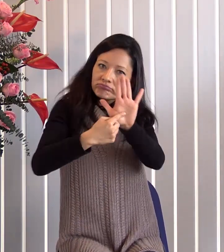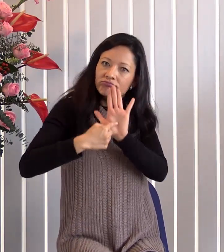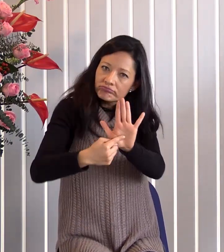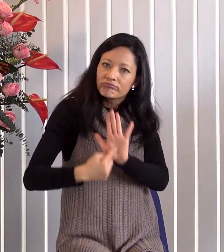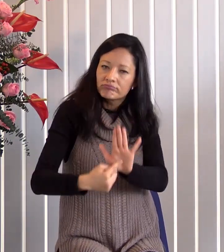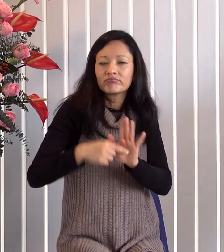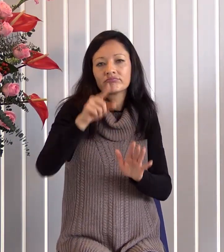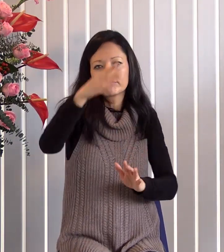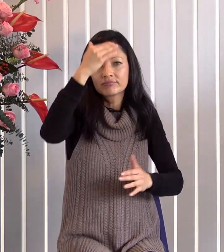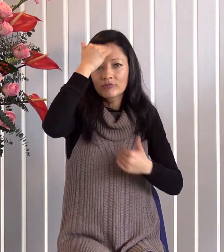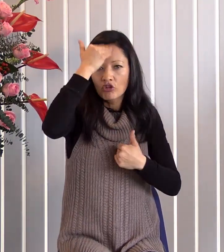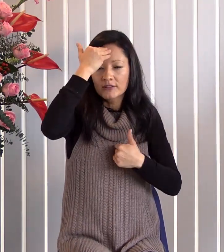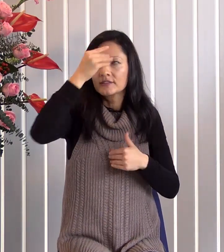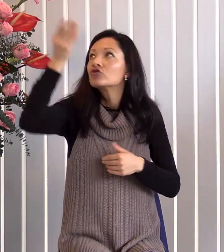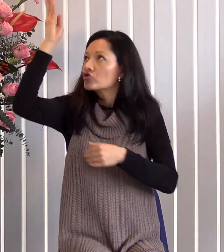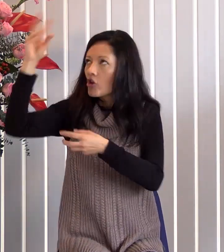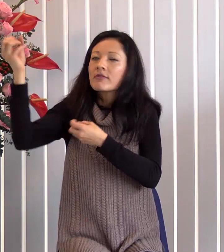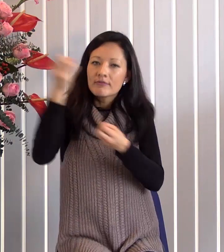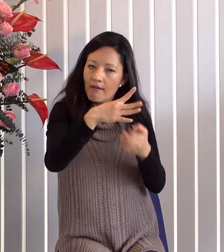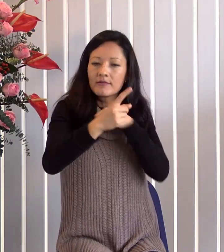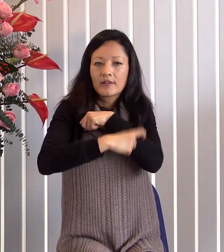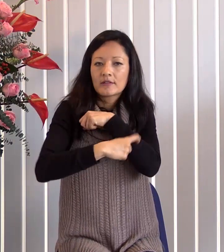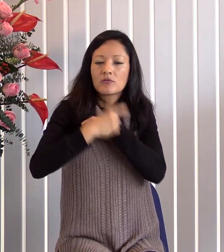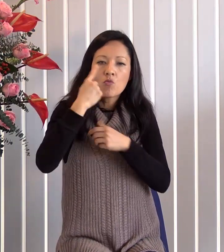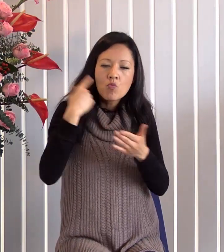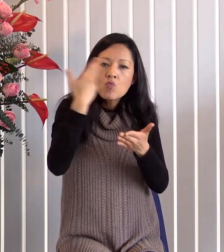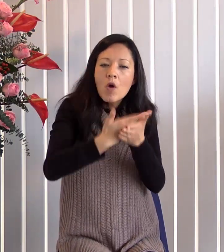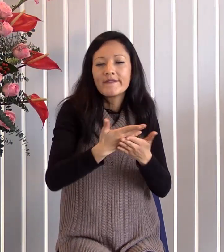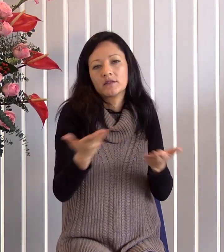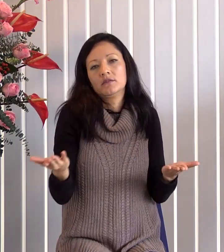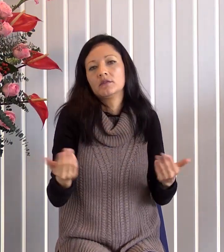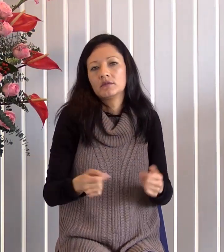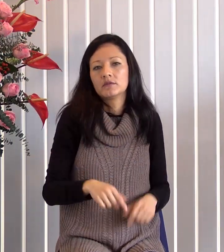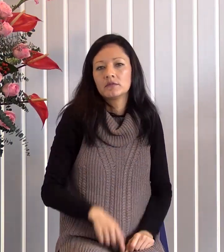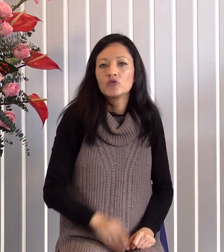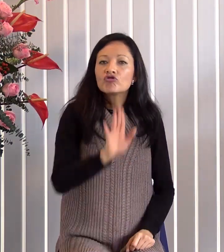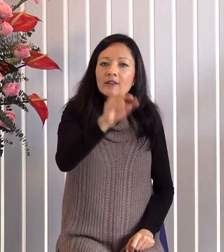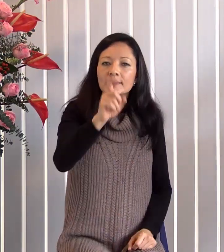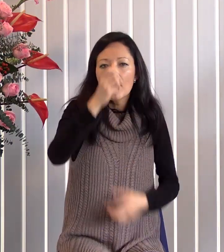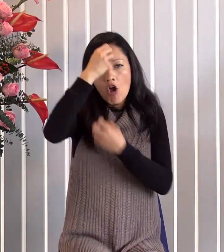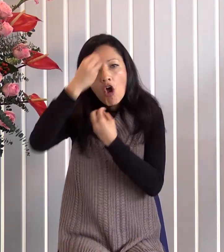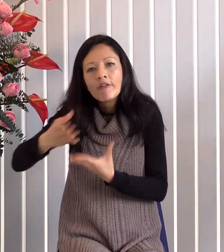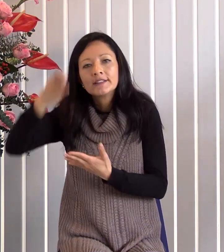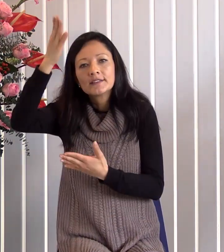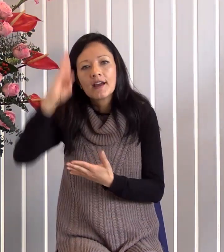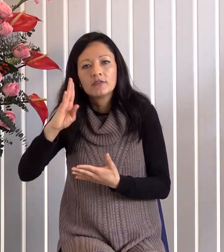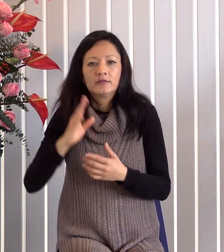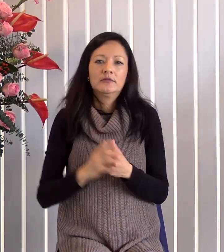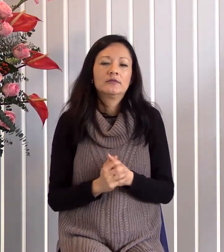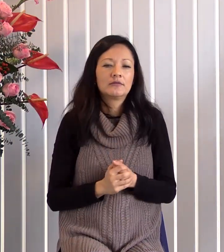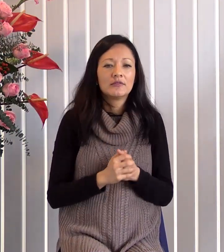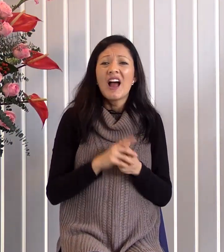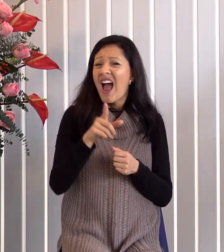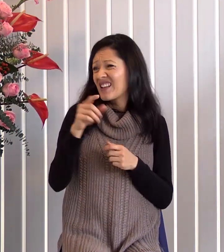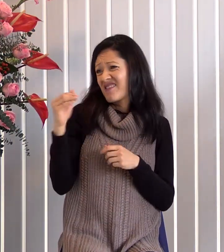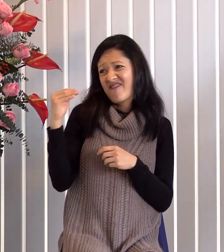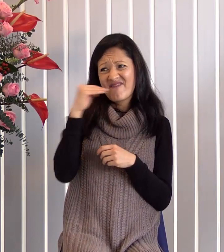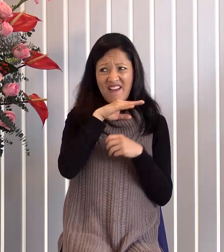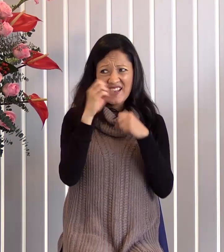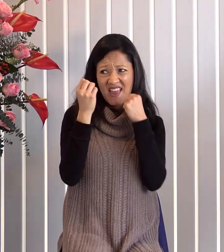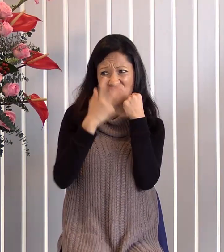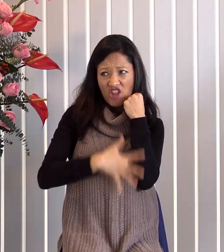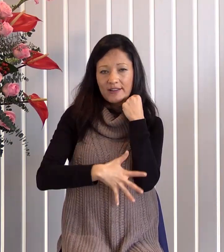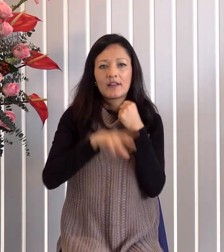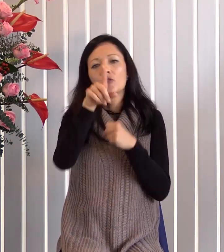Para que no diga, ay no, eso es falsa doctrina. No, usted es un vago que no lee. Eso